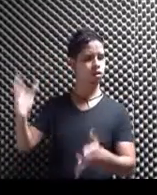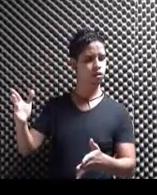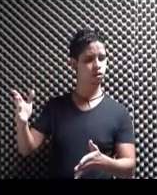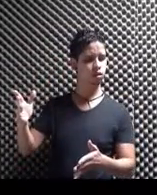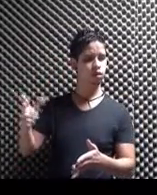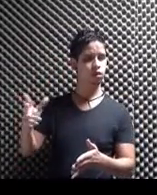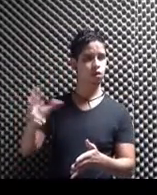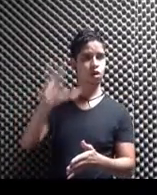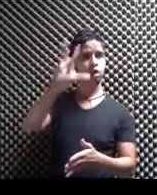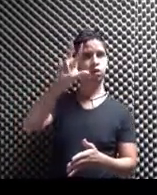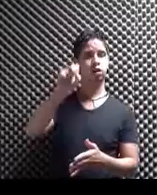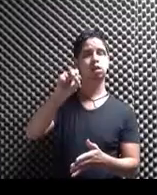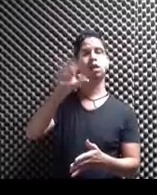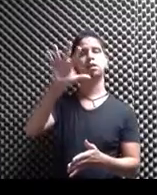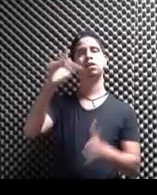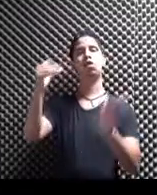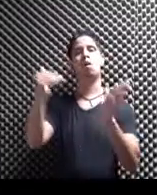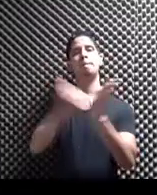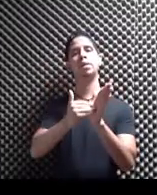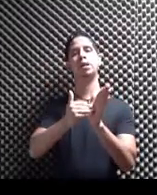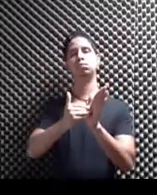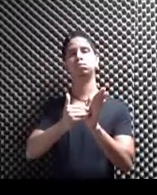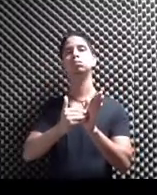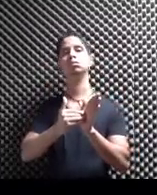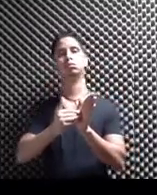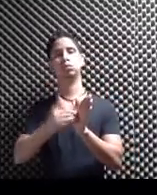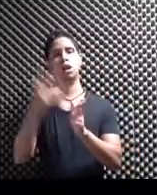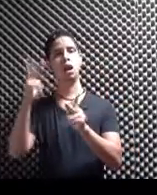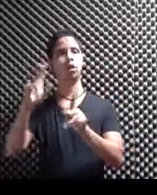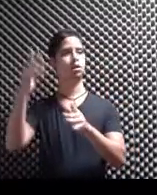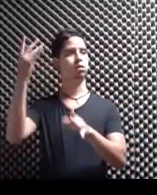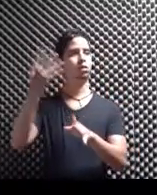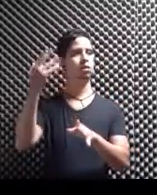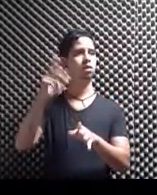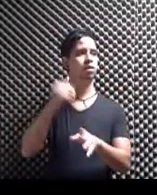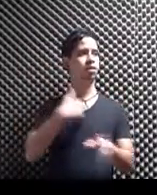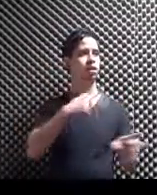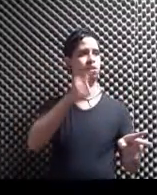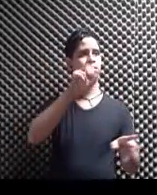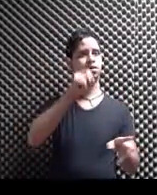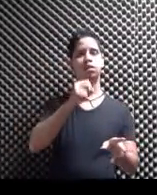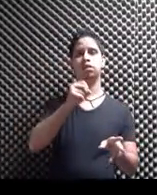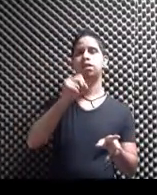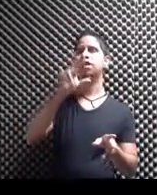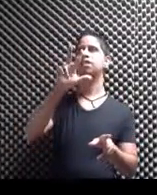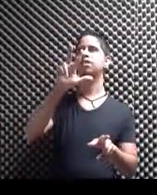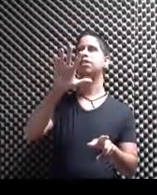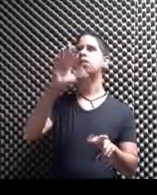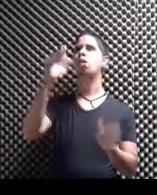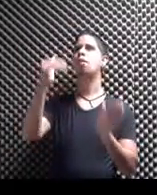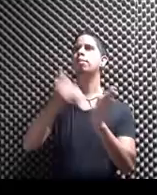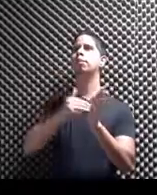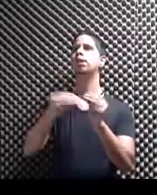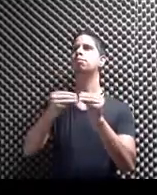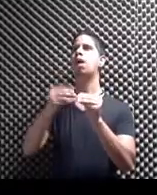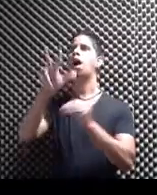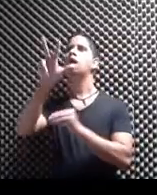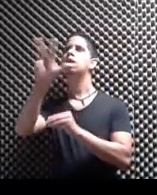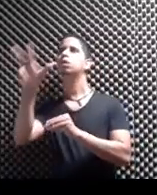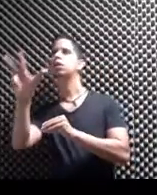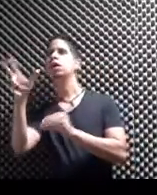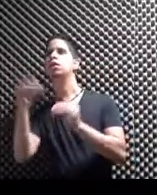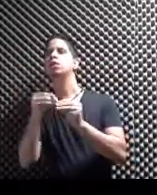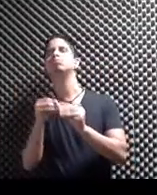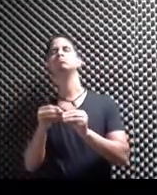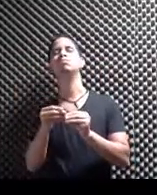Sobre 35.000 descargas Pues 35.000 y uno, dos y tres Hoy la bajamos Hoy la bajamos